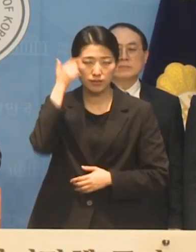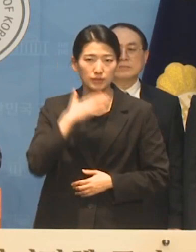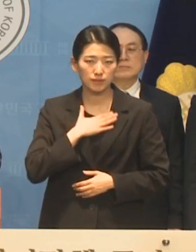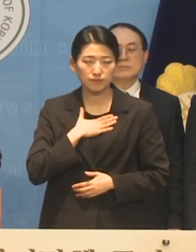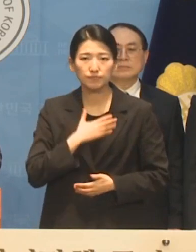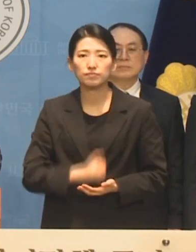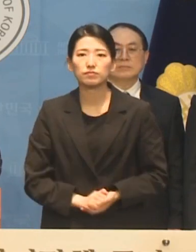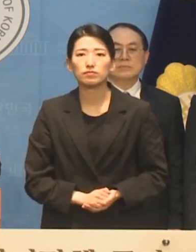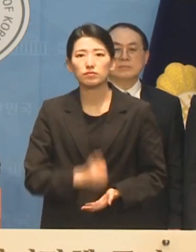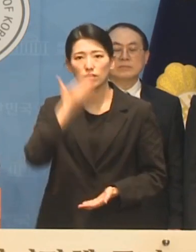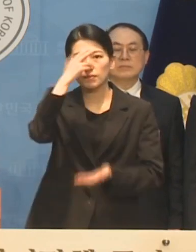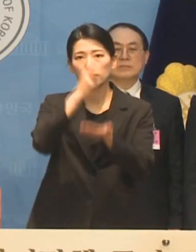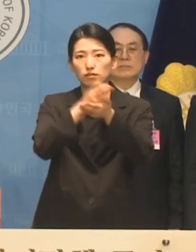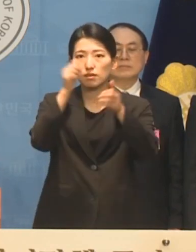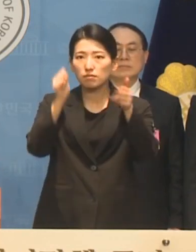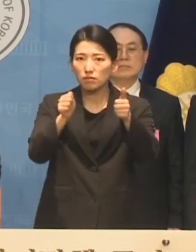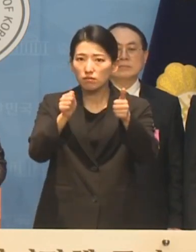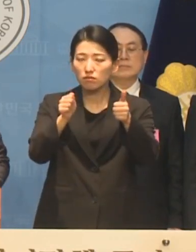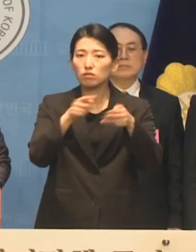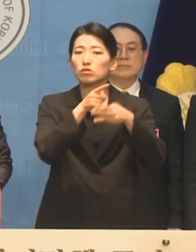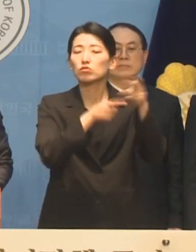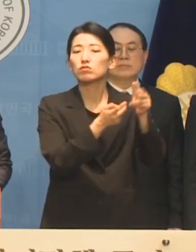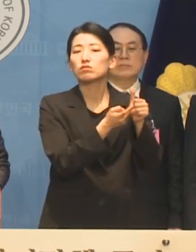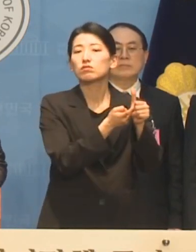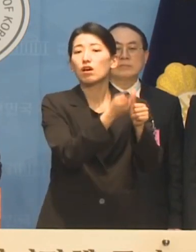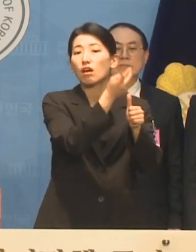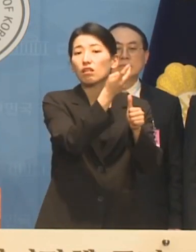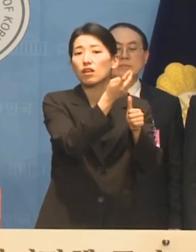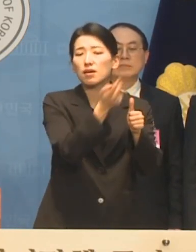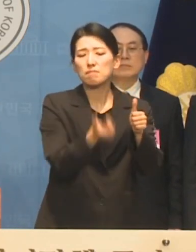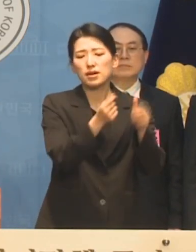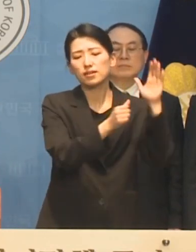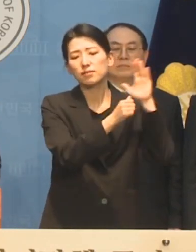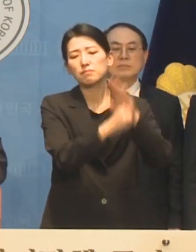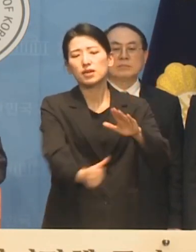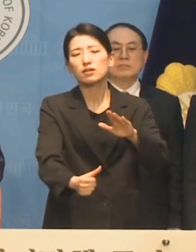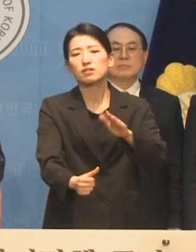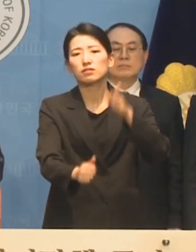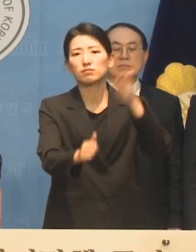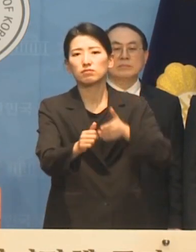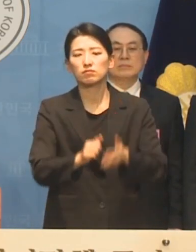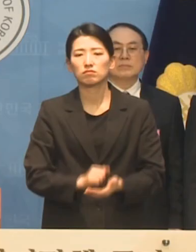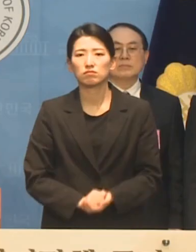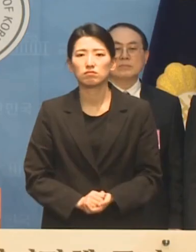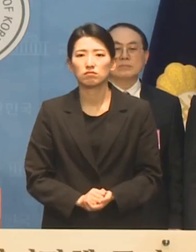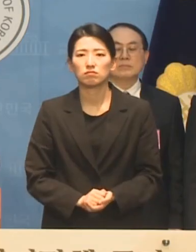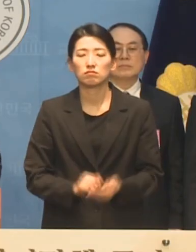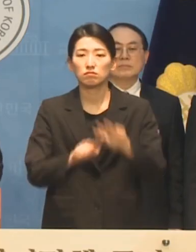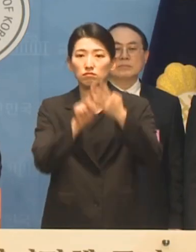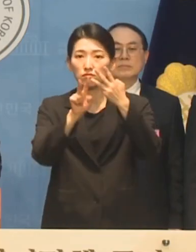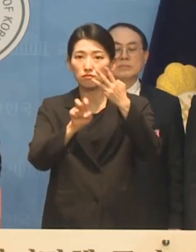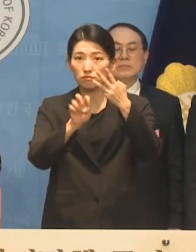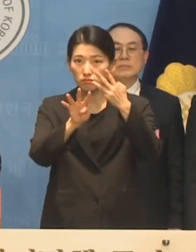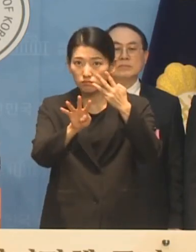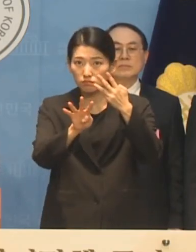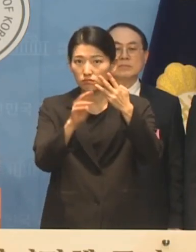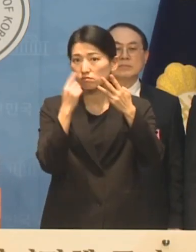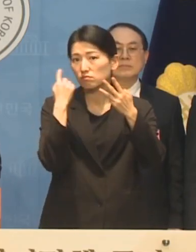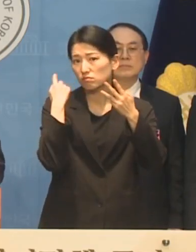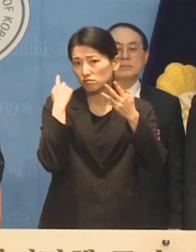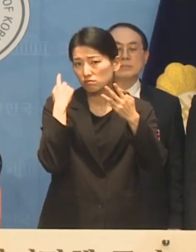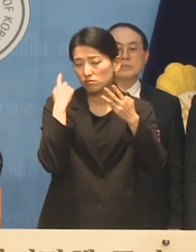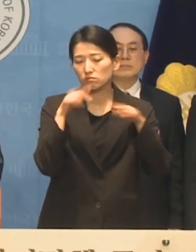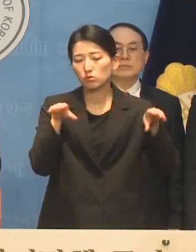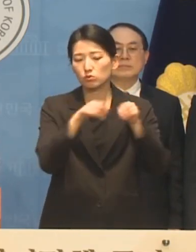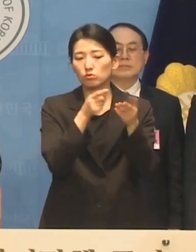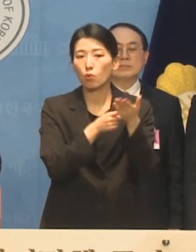헌법재판소는 윤석열 대통령 탄핵 속초안을 속히 각하하라. 3월 24일 헌법재판소는 한덕수 총리